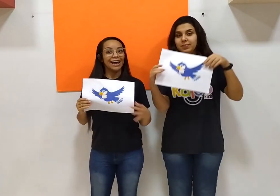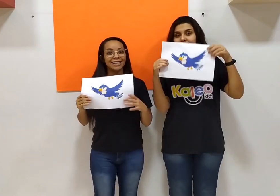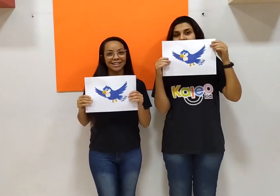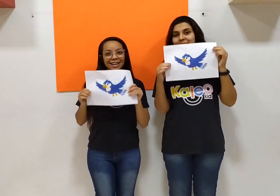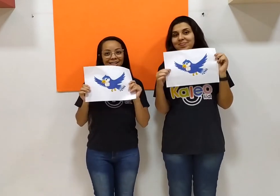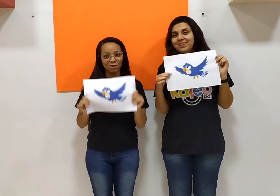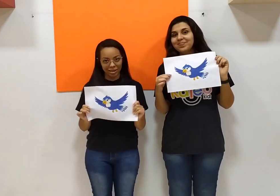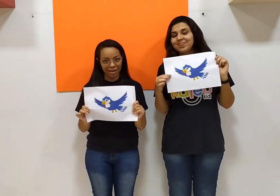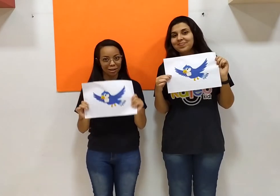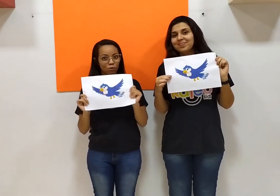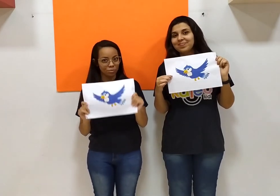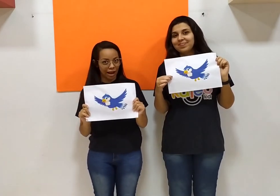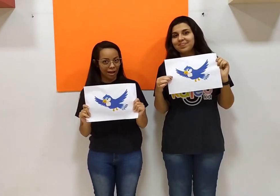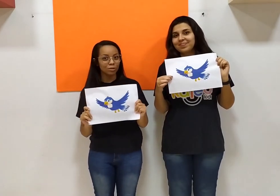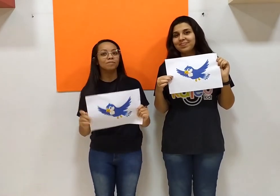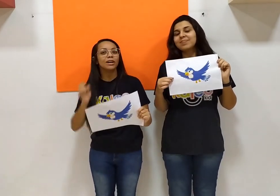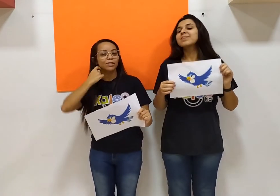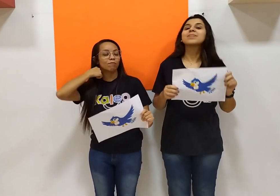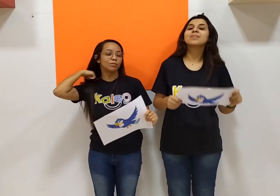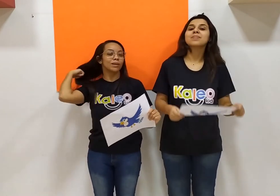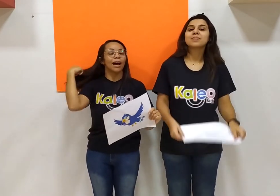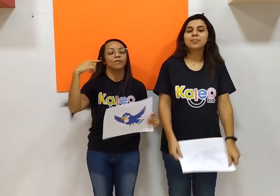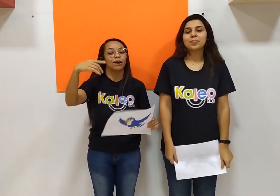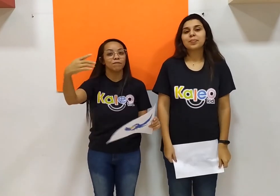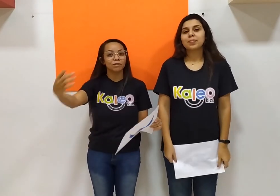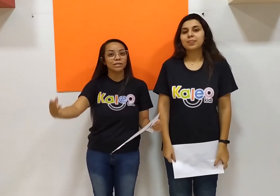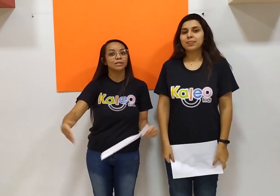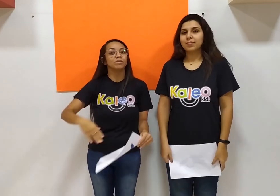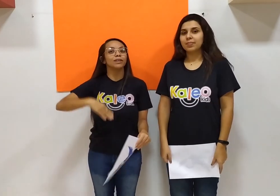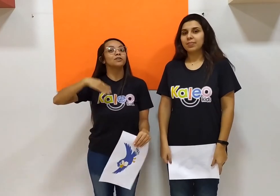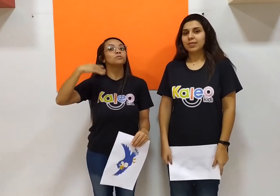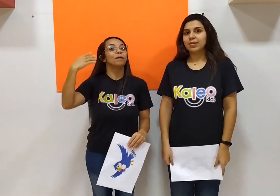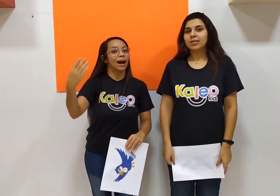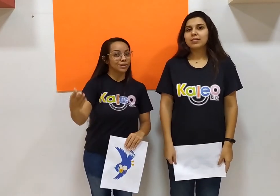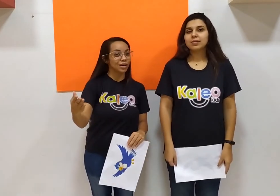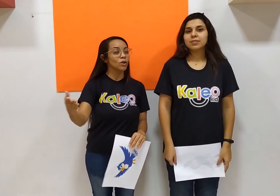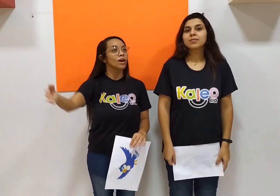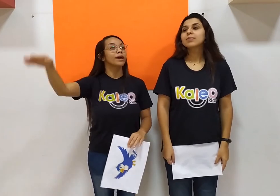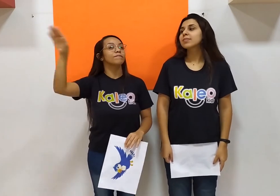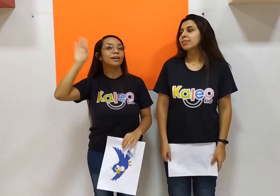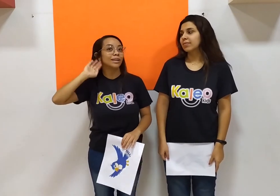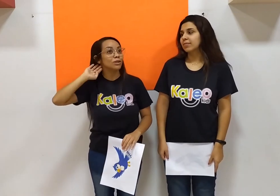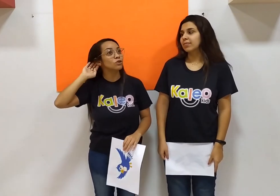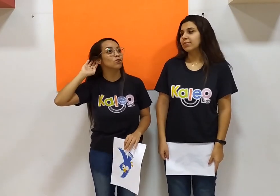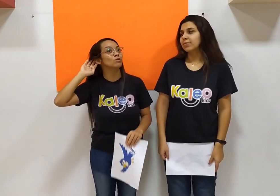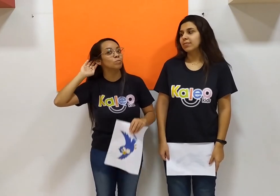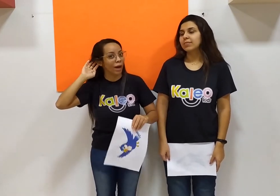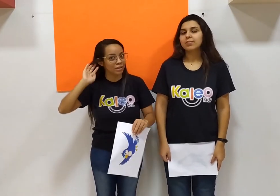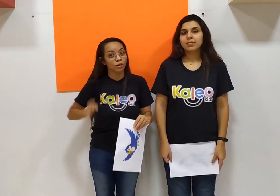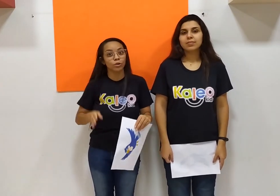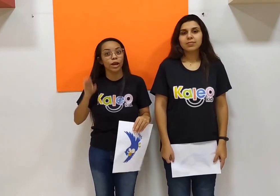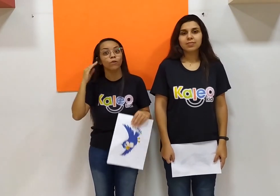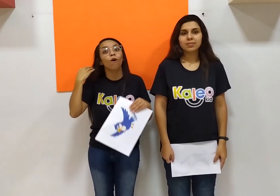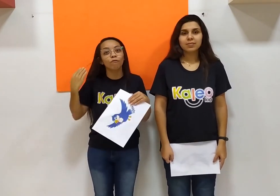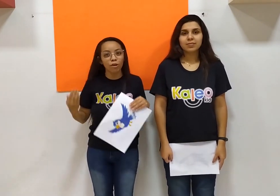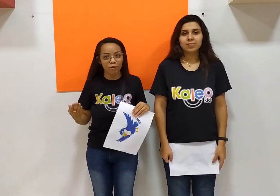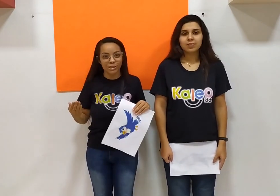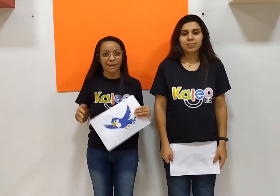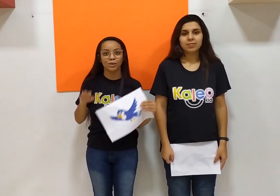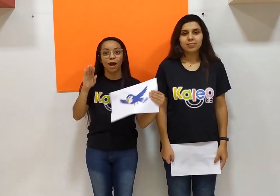esse desenho aqui, combinado? Então vamos lá, eu quero ver vocês imitando o pássaro e fazendo o som do pássaro. Eu quero ouvir vocês, eu quero